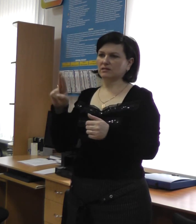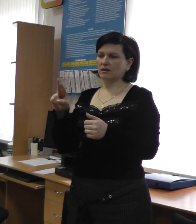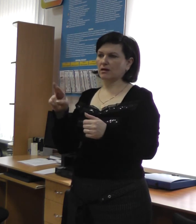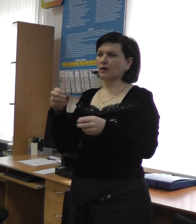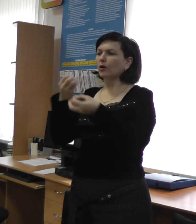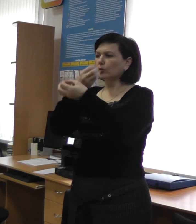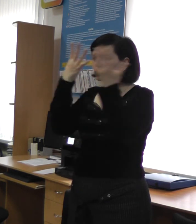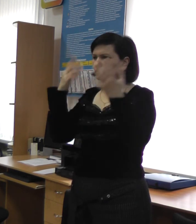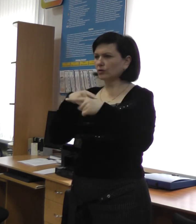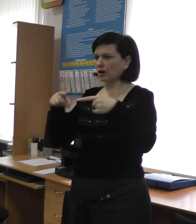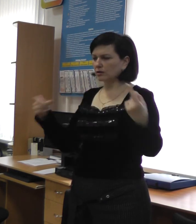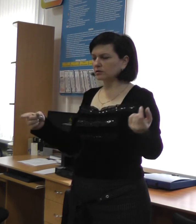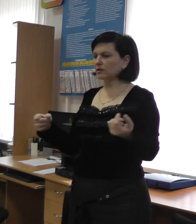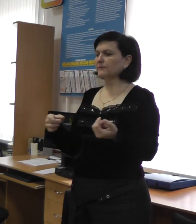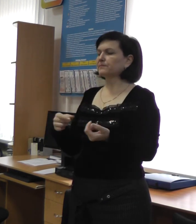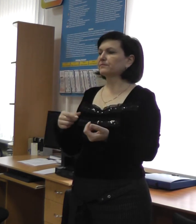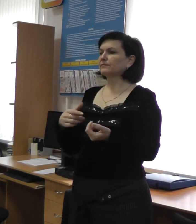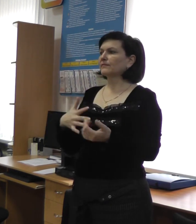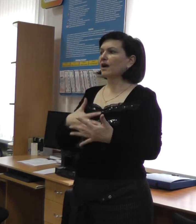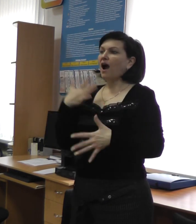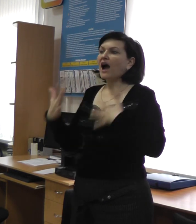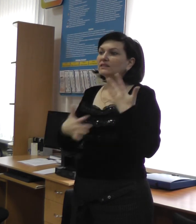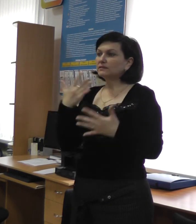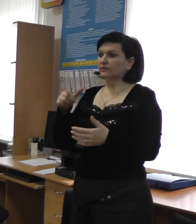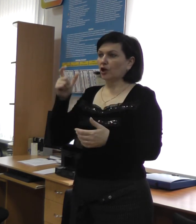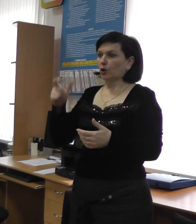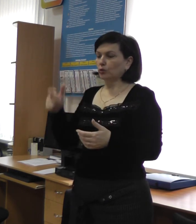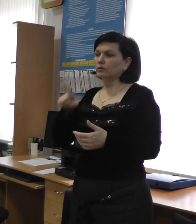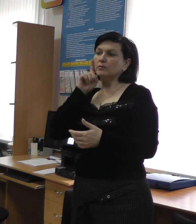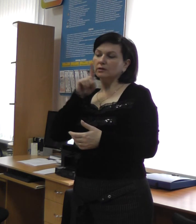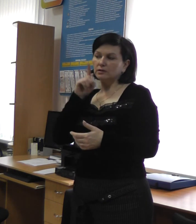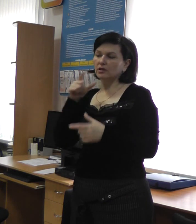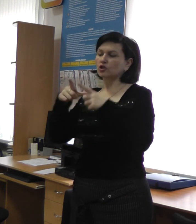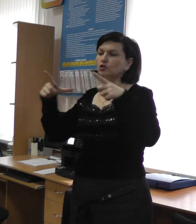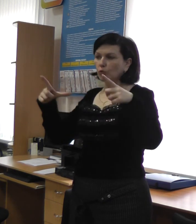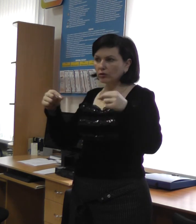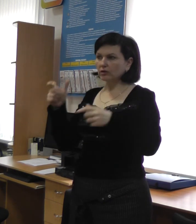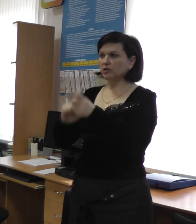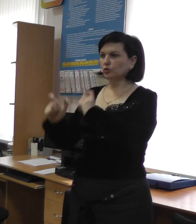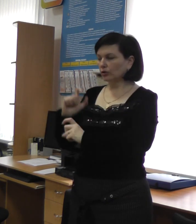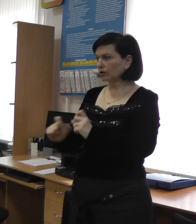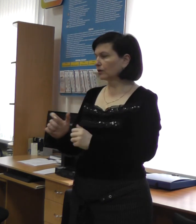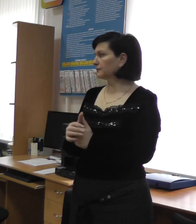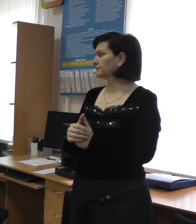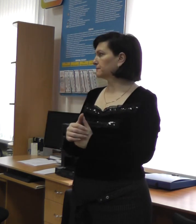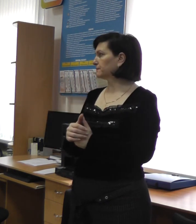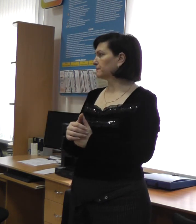организаций. Главные герои – это активисты, молодые люди, школьники и студенты.